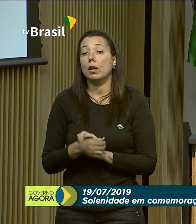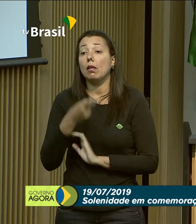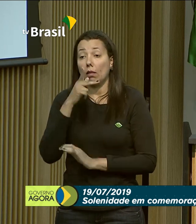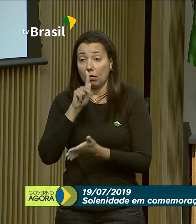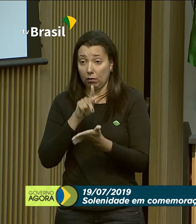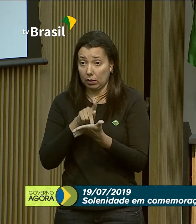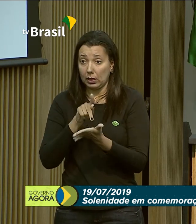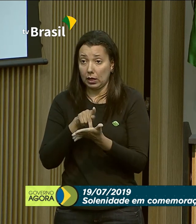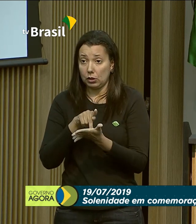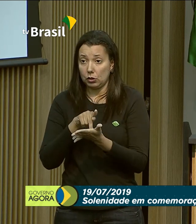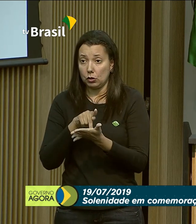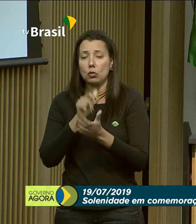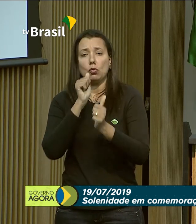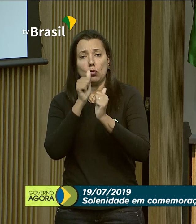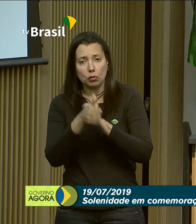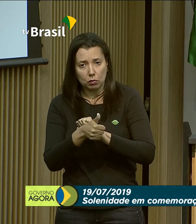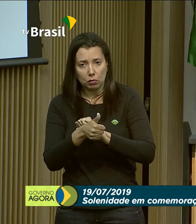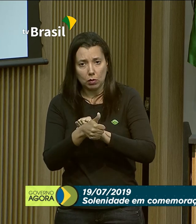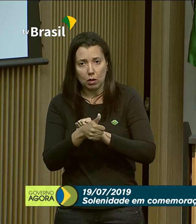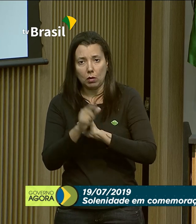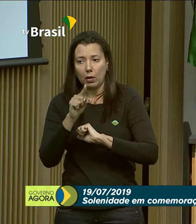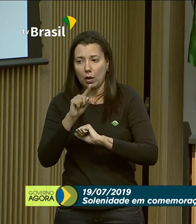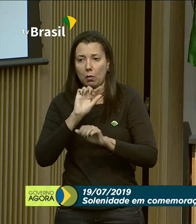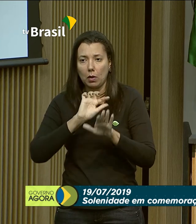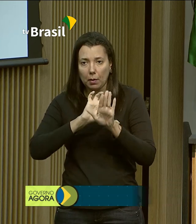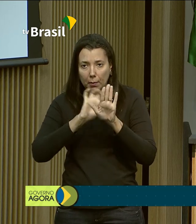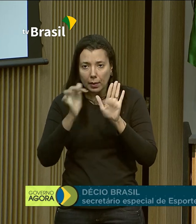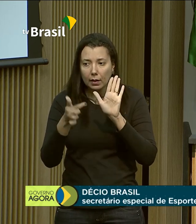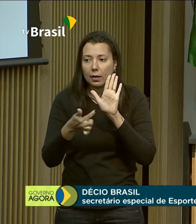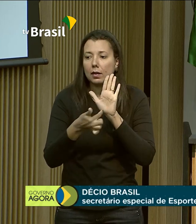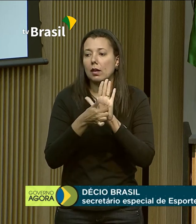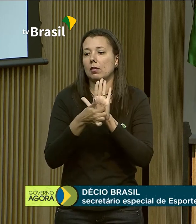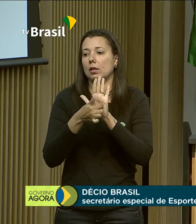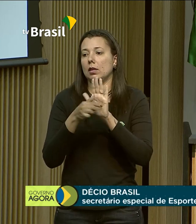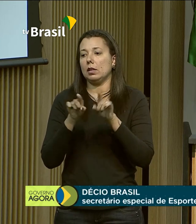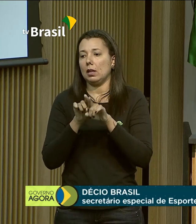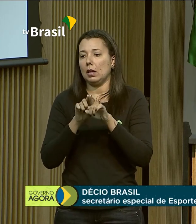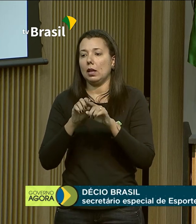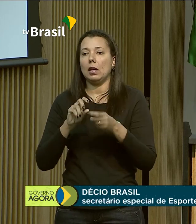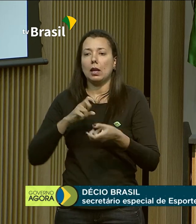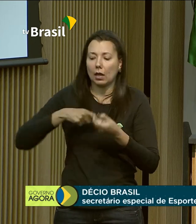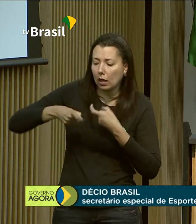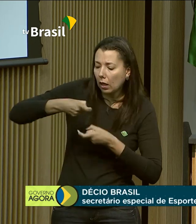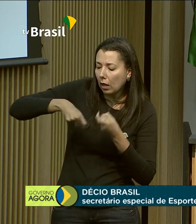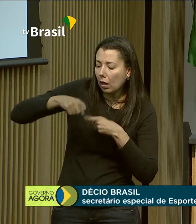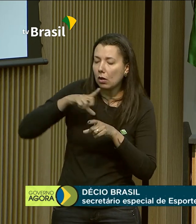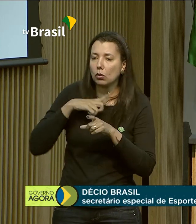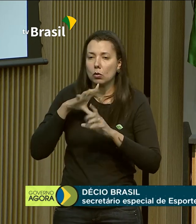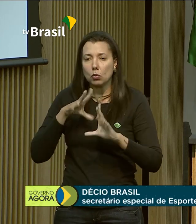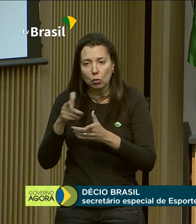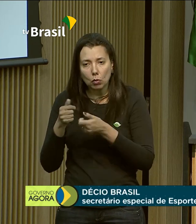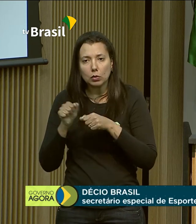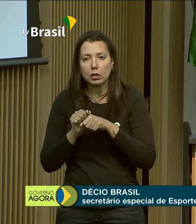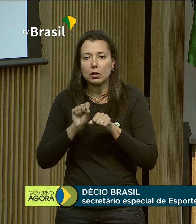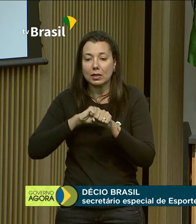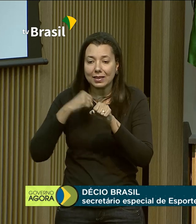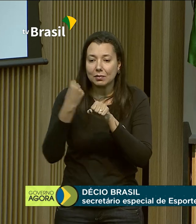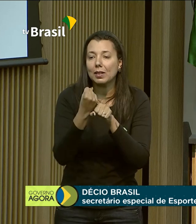que o futebol é uma metáfora da guerra. Toda a semântica do jogo lembra o